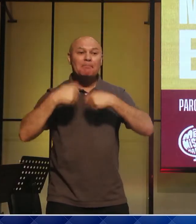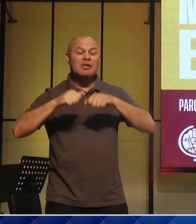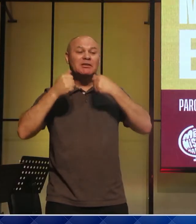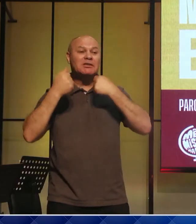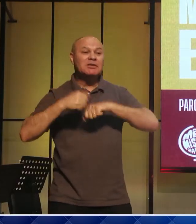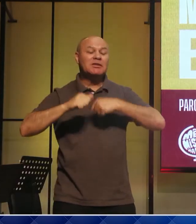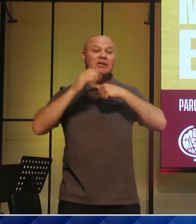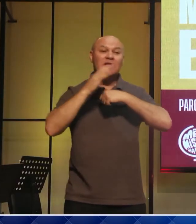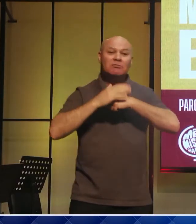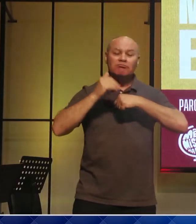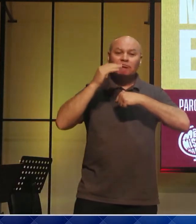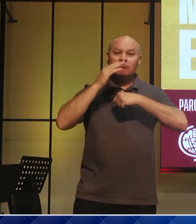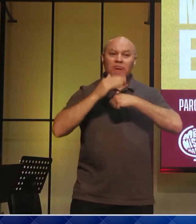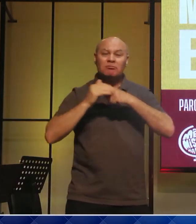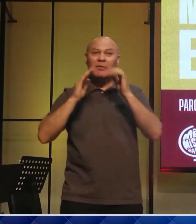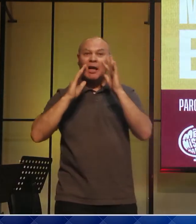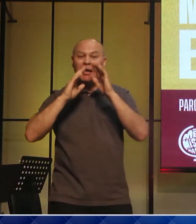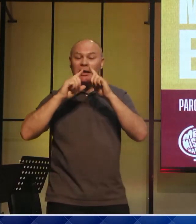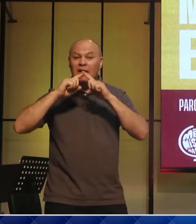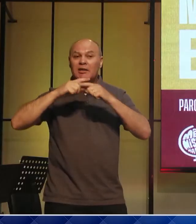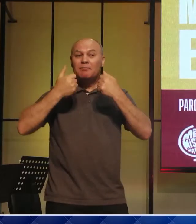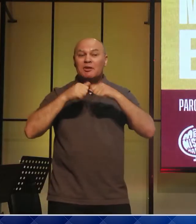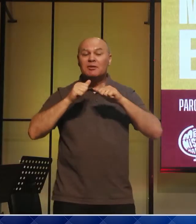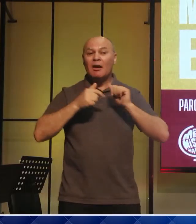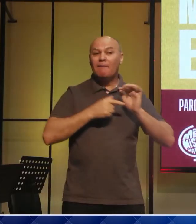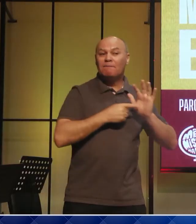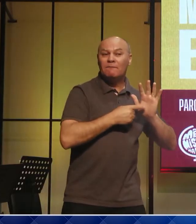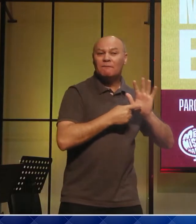igreja precisa ser cheia de amor.